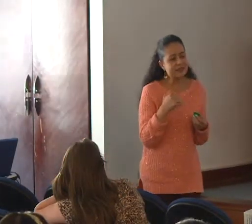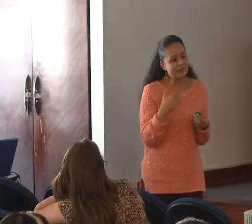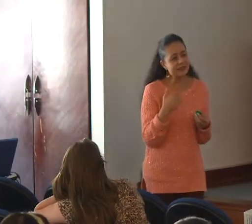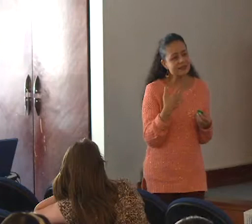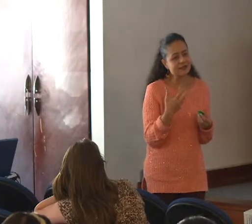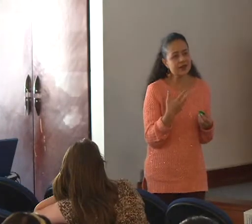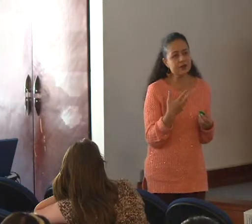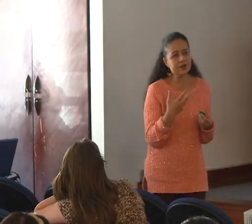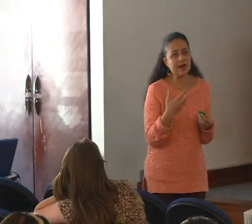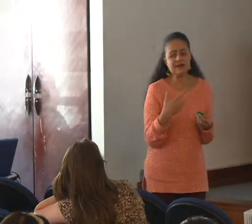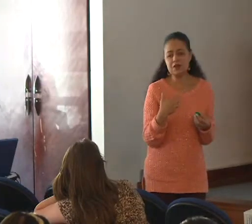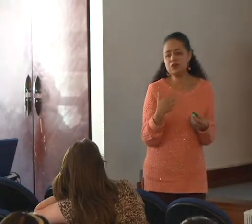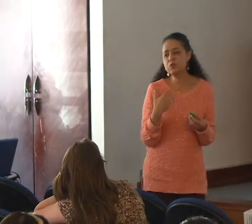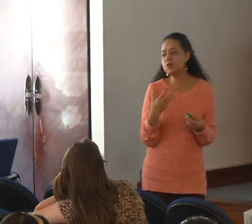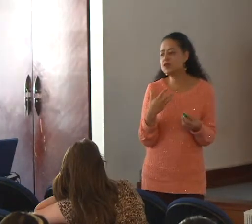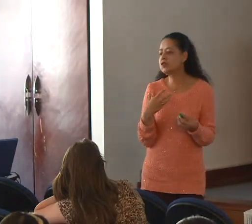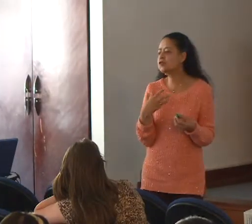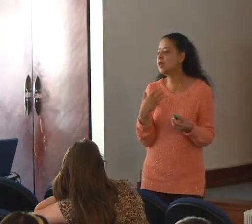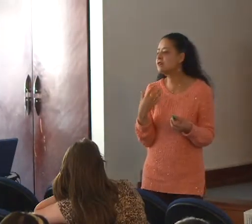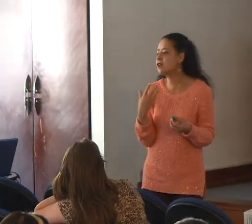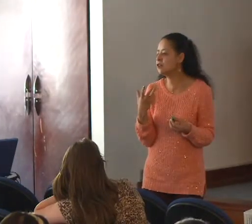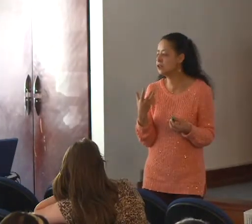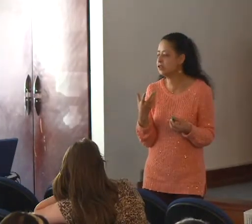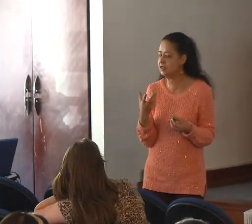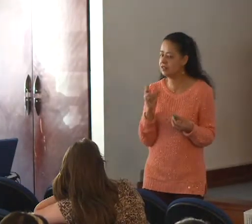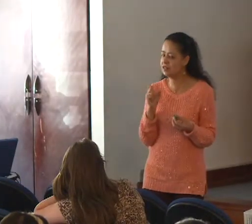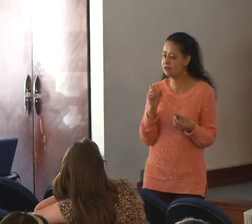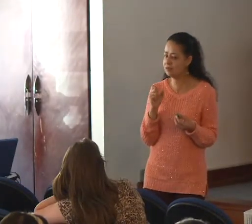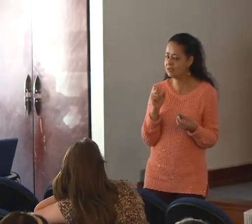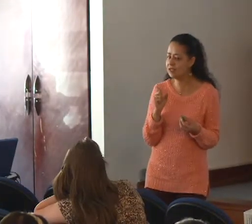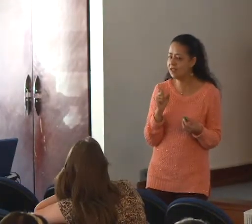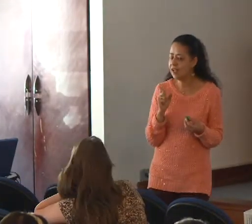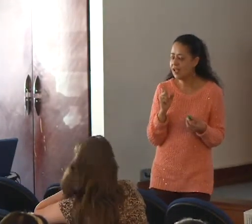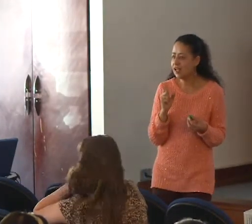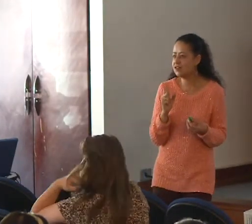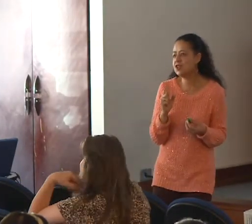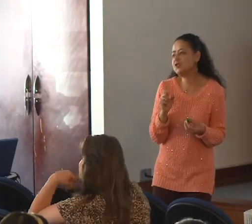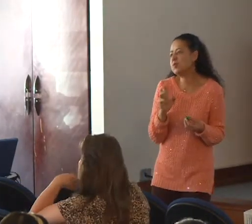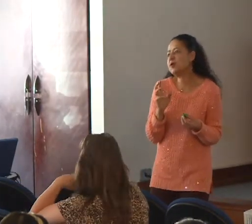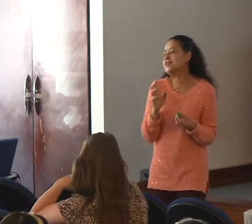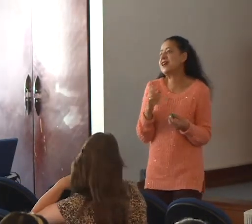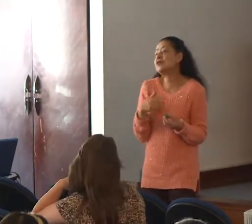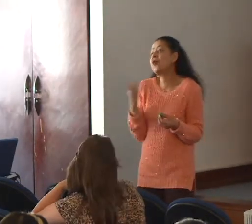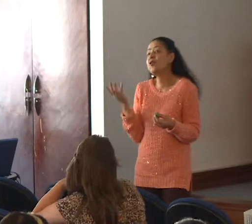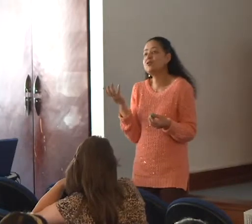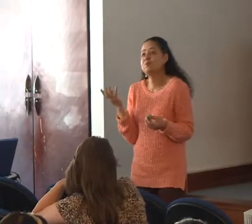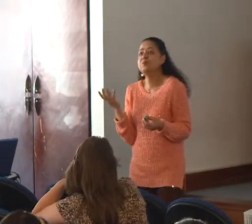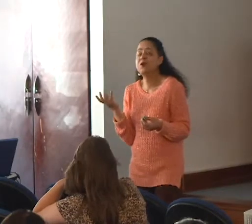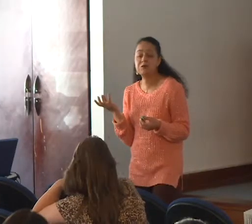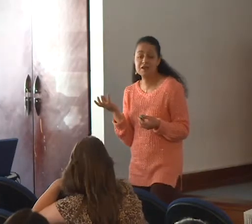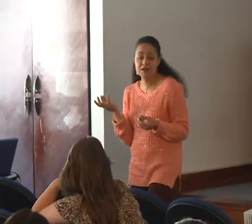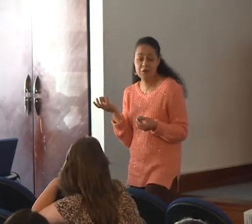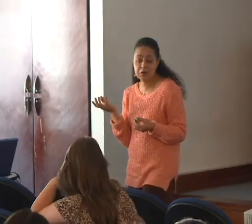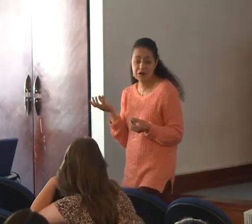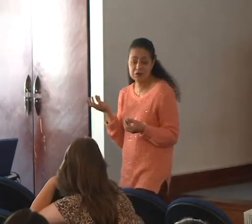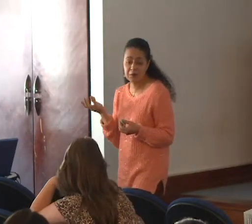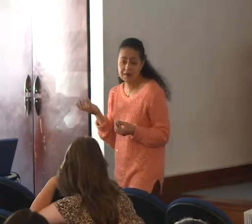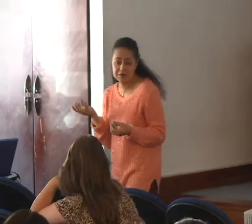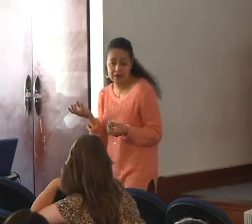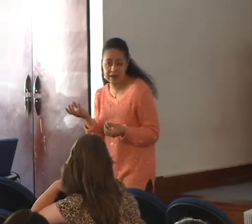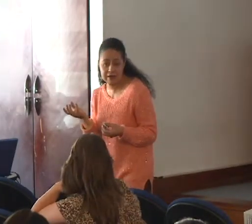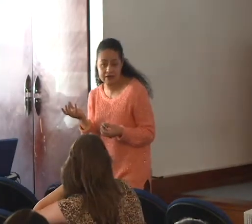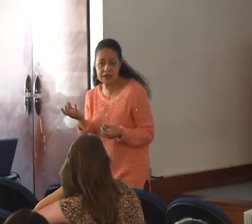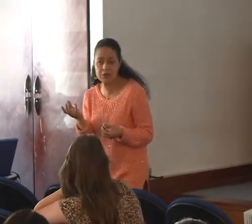que sí es necesario agenciar unos procesos desde lo cognitivo, ¿sí? O sea, yo no puedo decir que todos pueden